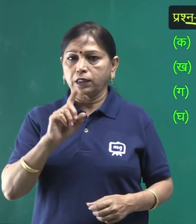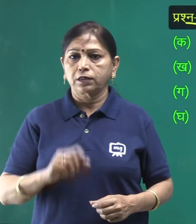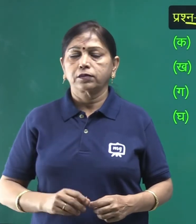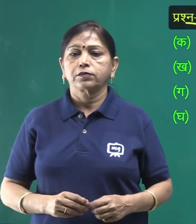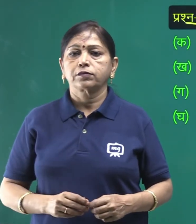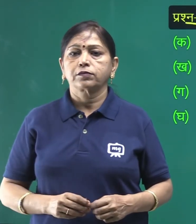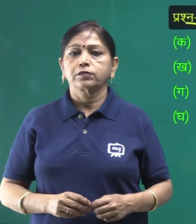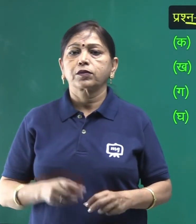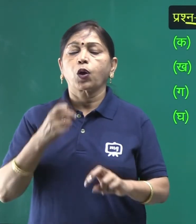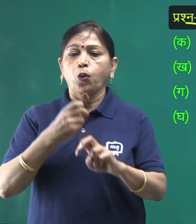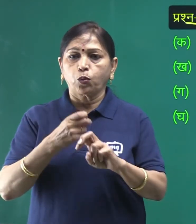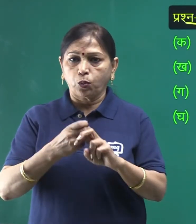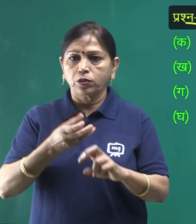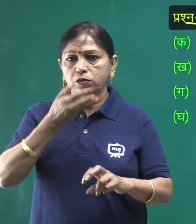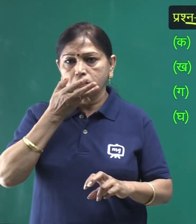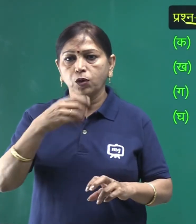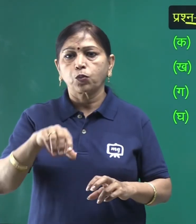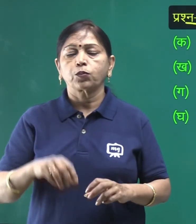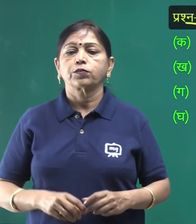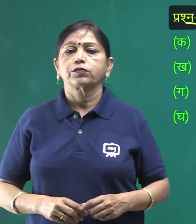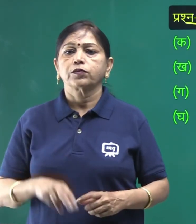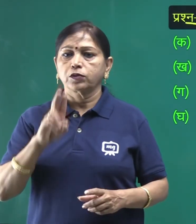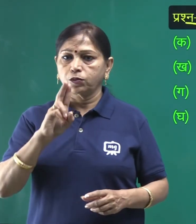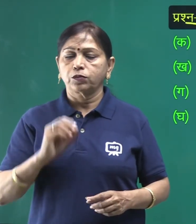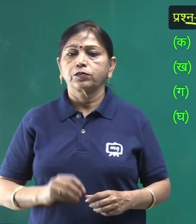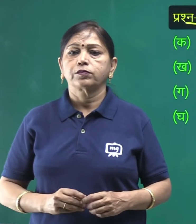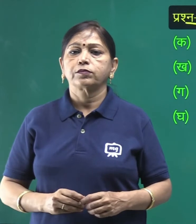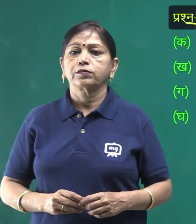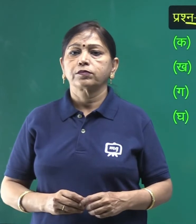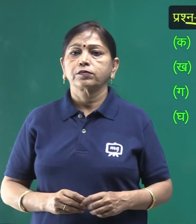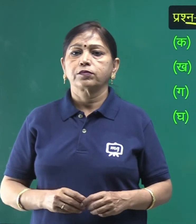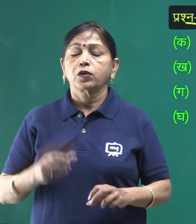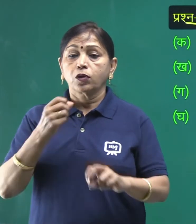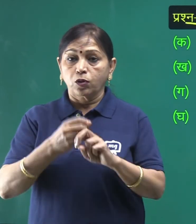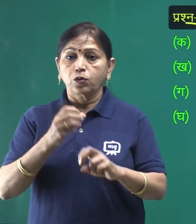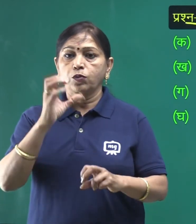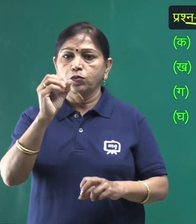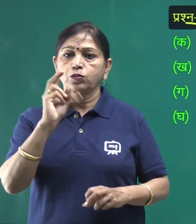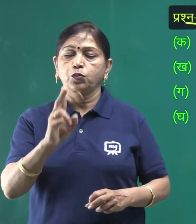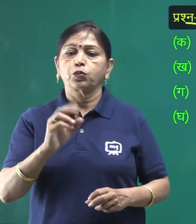1 ठोस जल को, 2 ठोस ऑक्सीजन को,